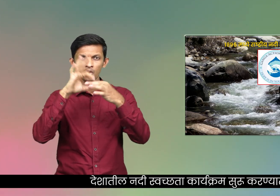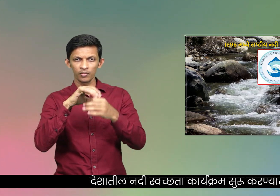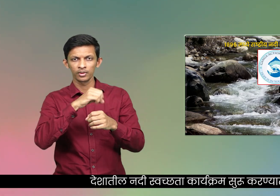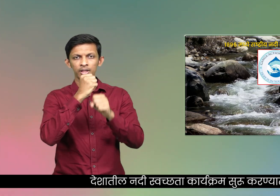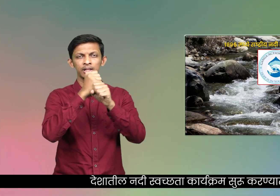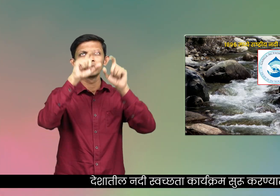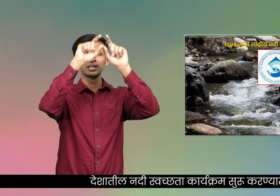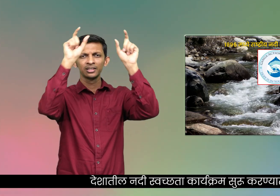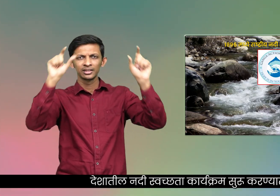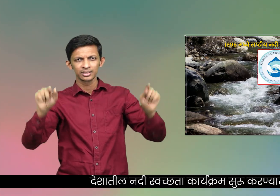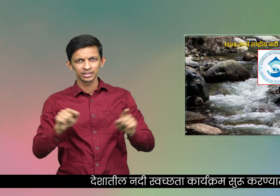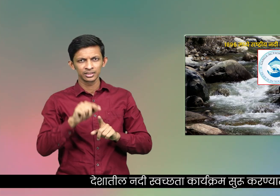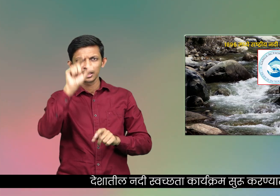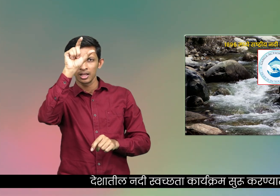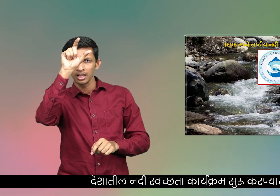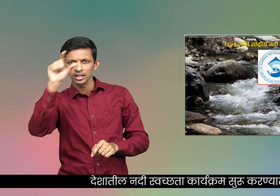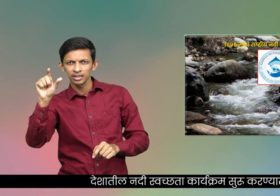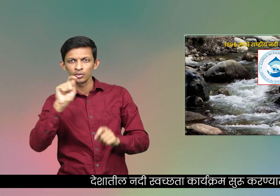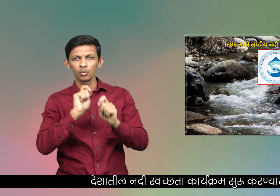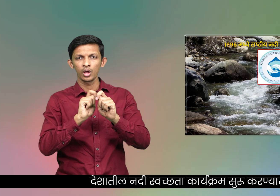देशातील नदी स्वच्छता कार्यक्रम सुरू करण्यात आला.